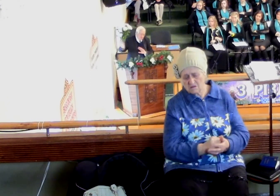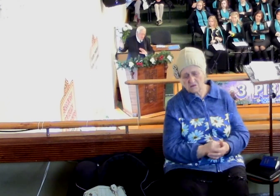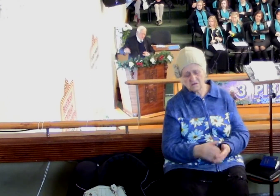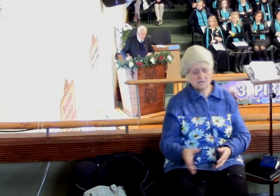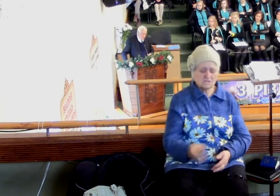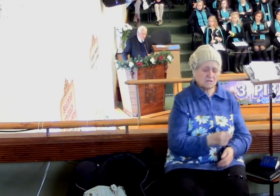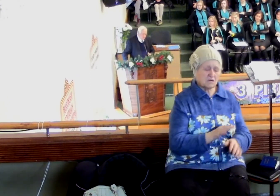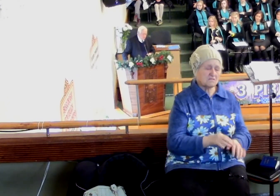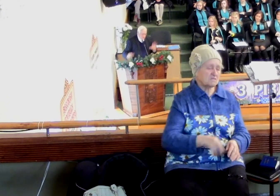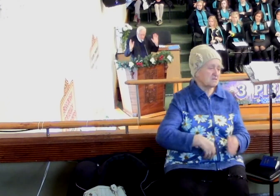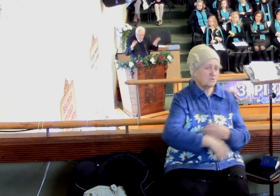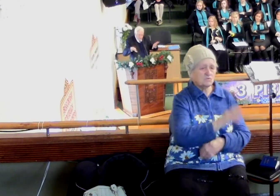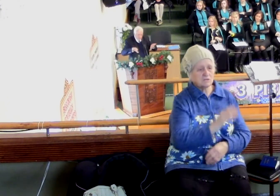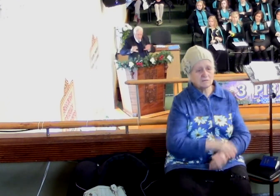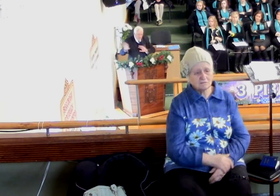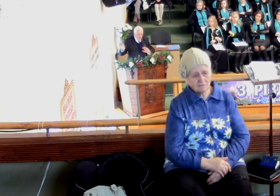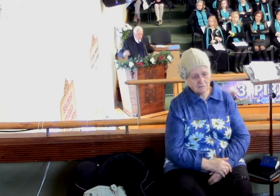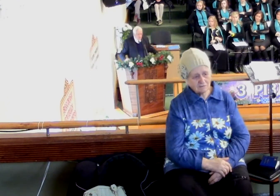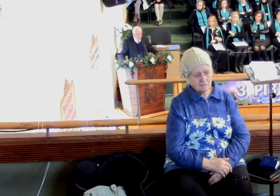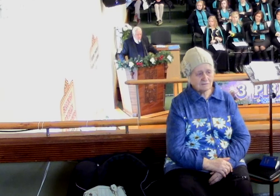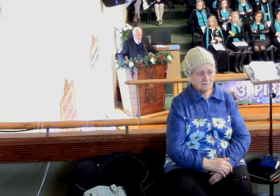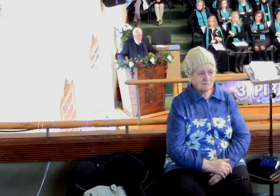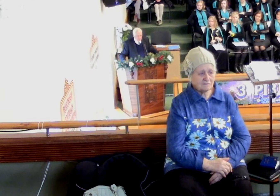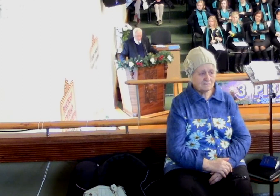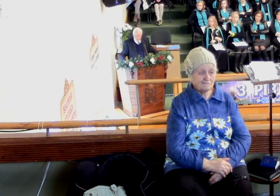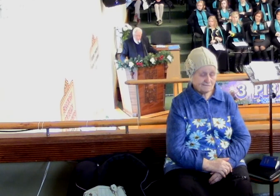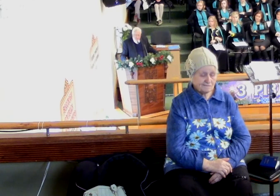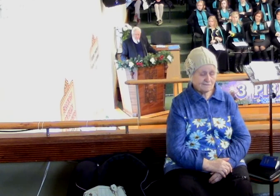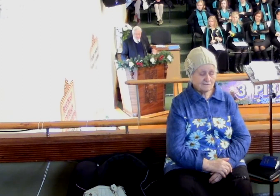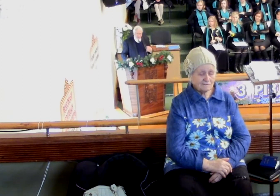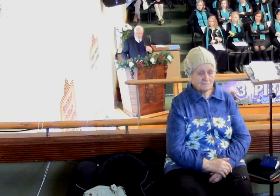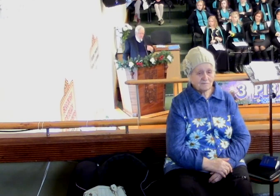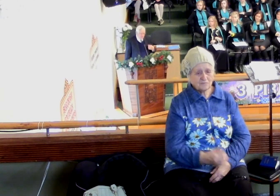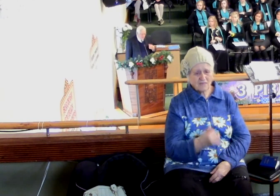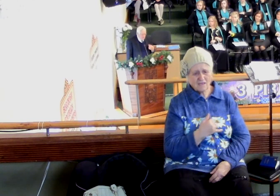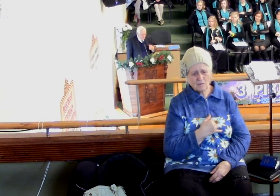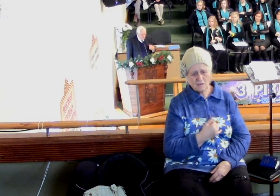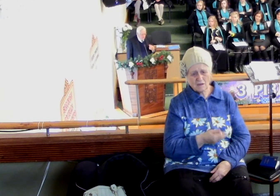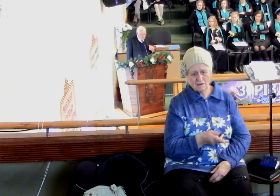Забрал детей и увел в сторону. Они сфотографировались и ушли. И